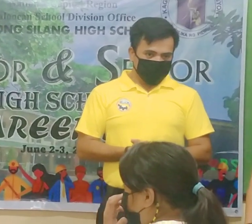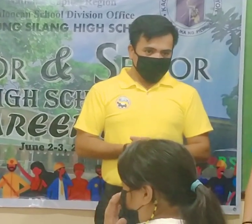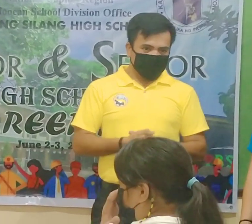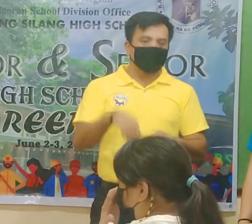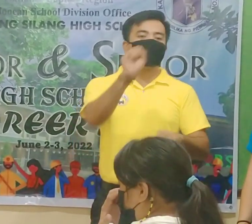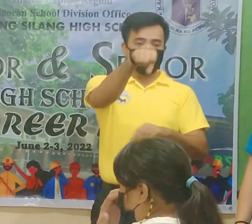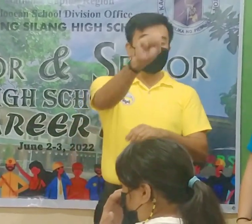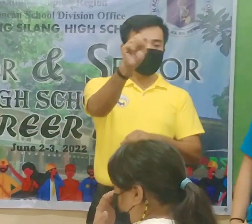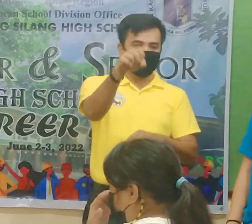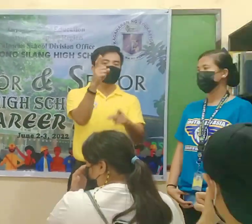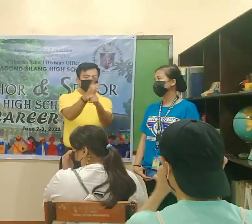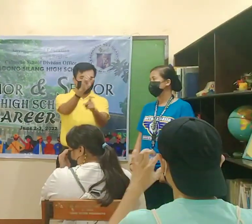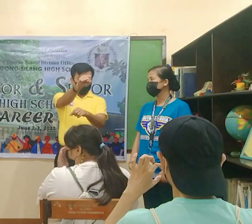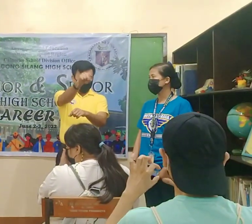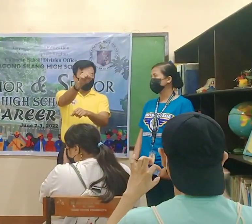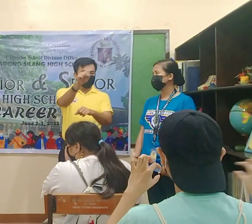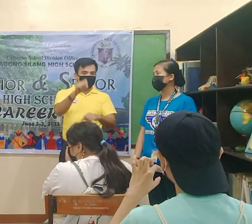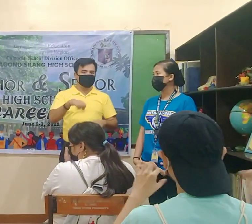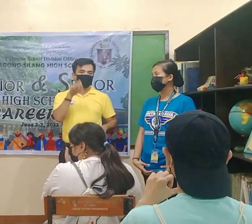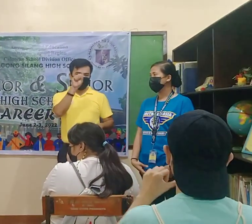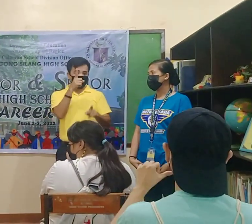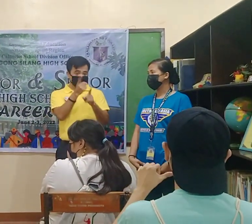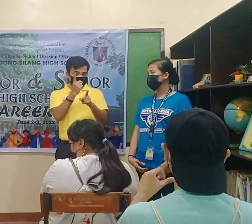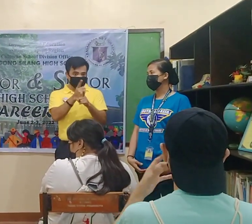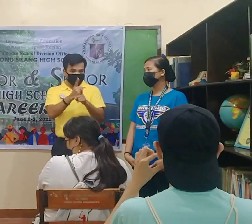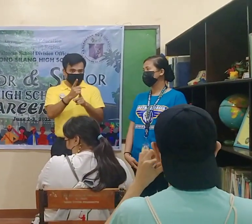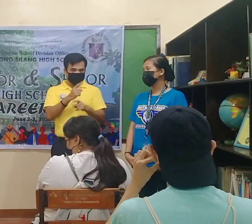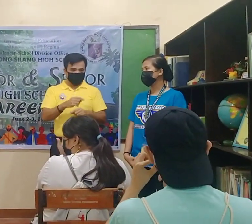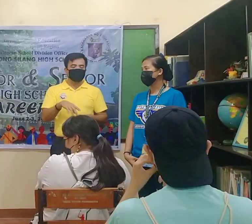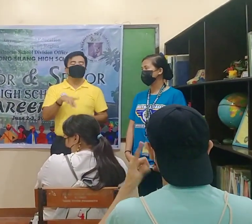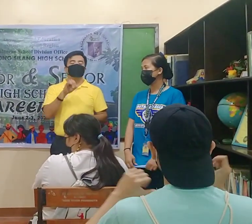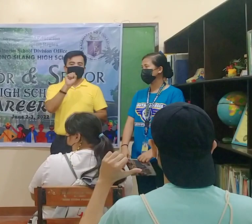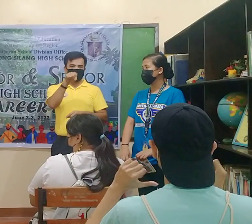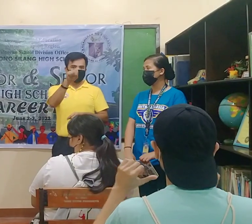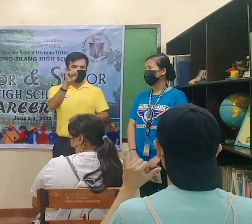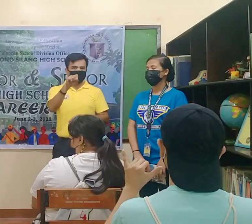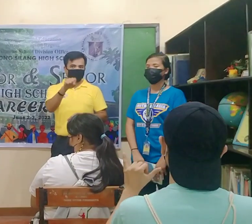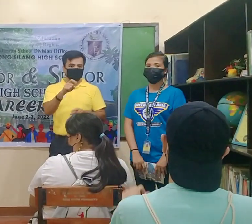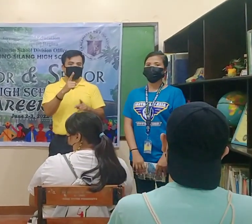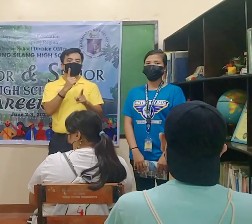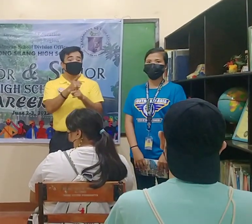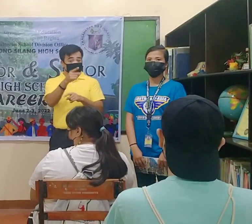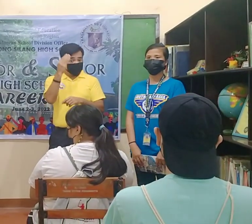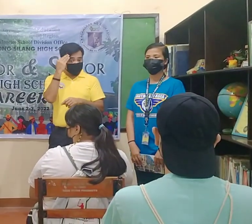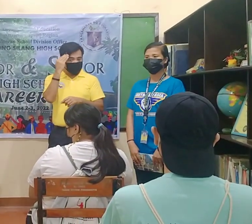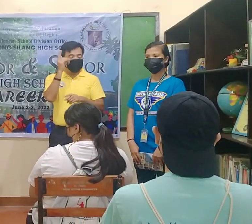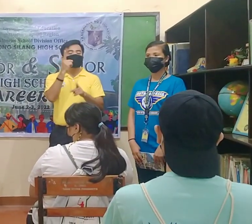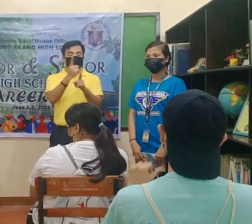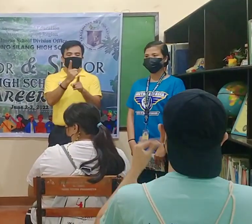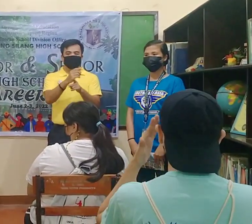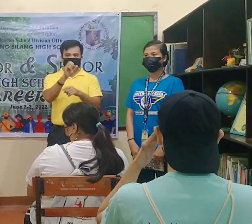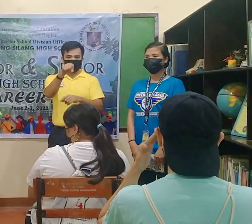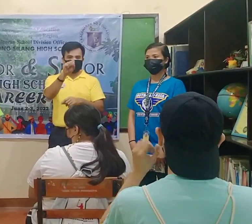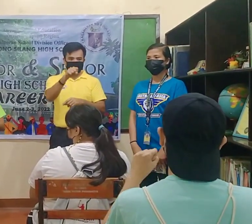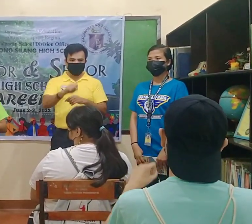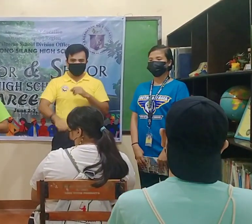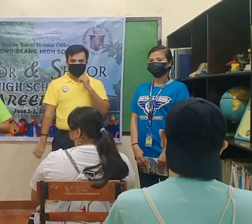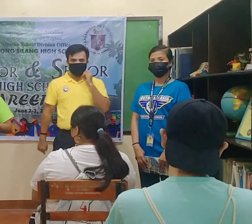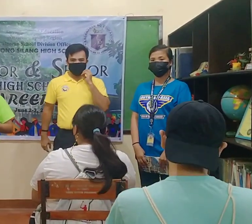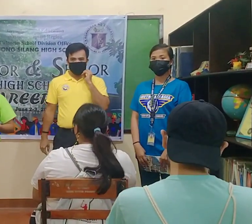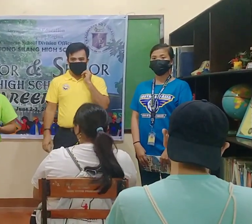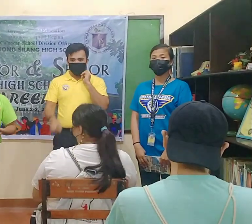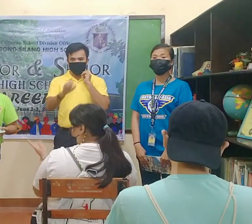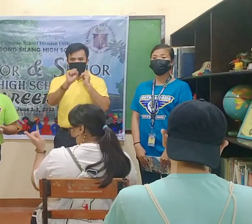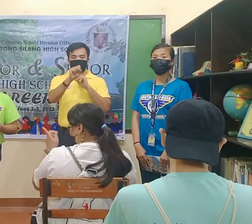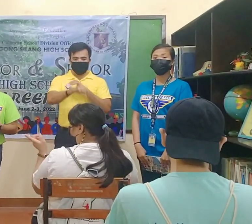pag available mo kayo, pwede mo kayong pumunta lang sa South para po masagot namin yung question. Galing